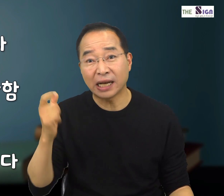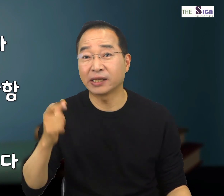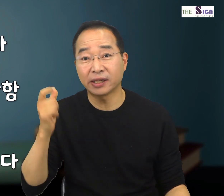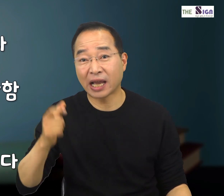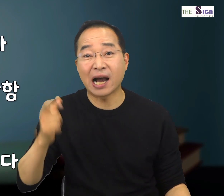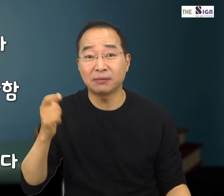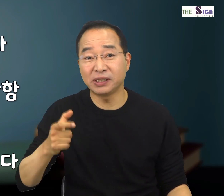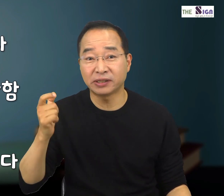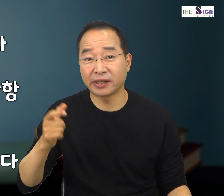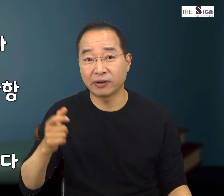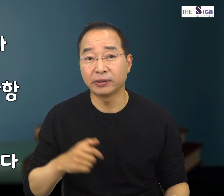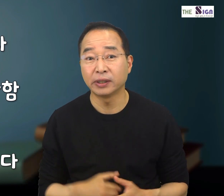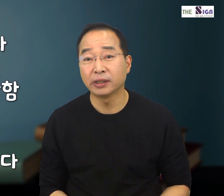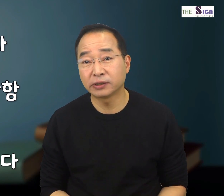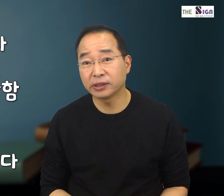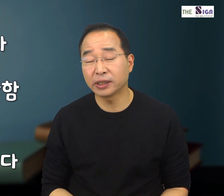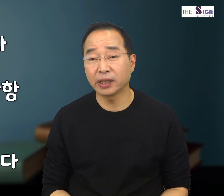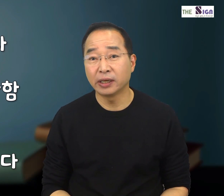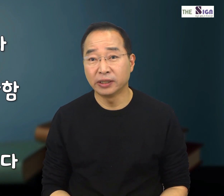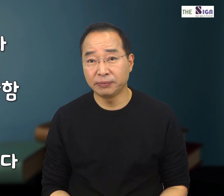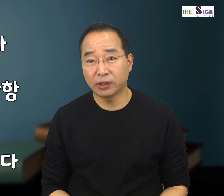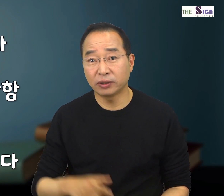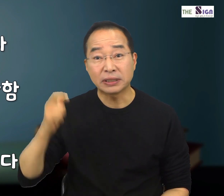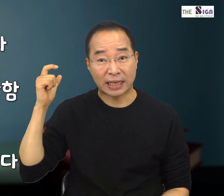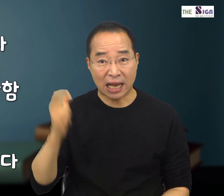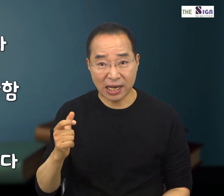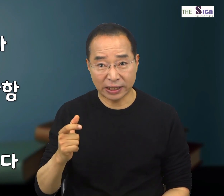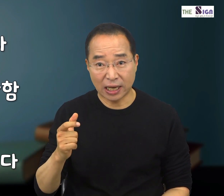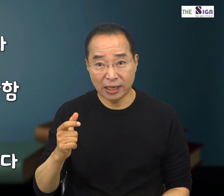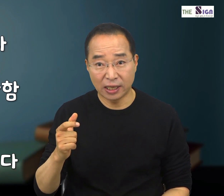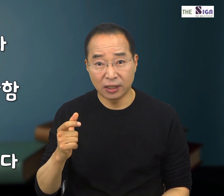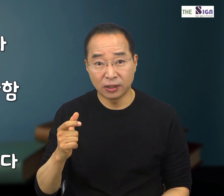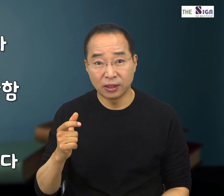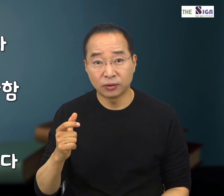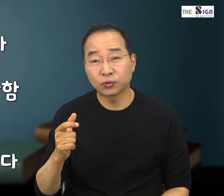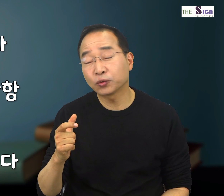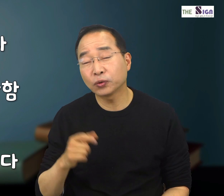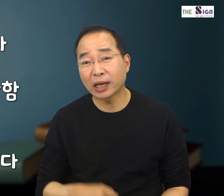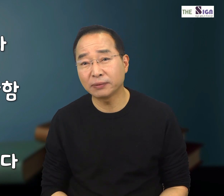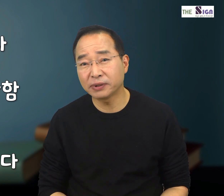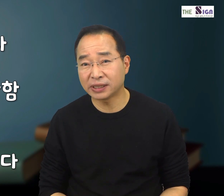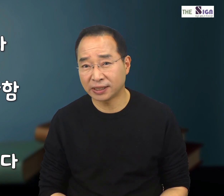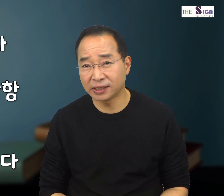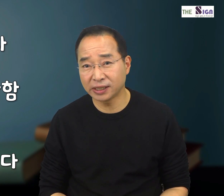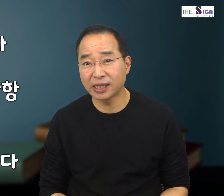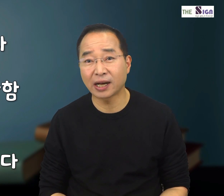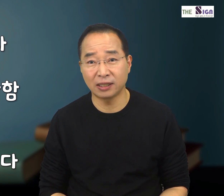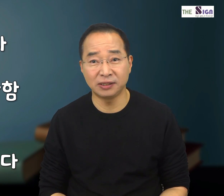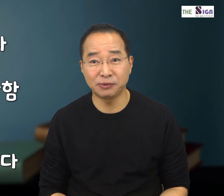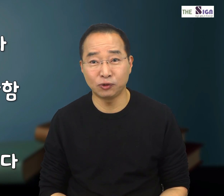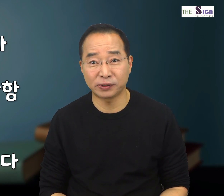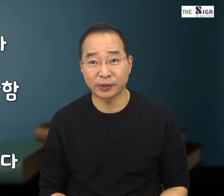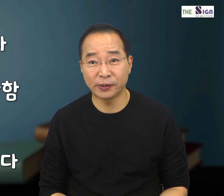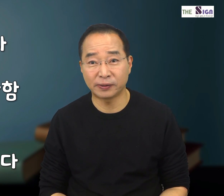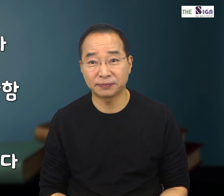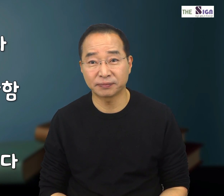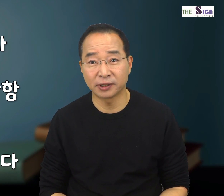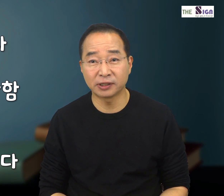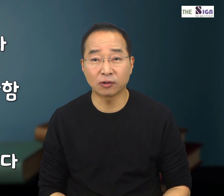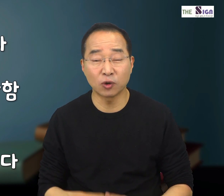달걀에 강함을 뜻해요. 그래서 이게 의미로는 강하다. 또 다른 의미, 질기다라는 의미도 있어요. 그래서 어떤